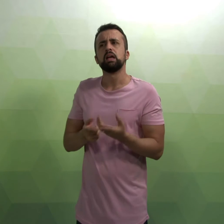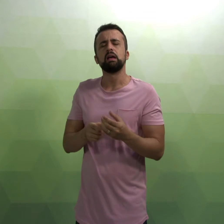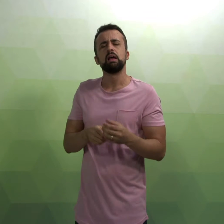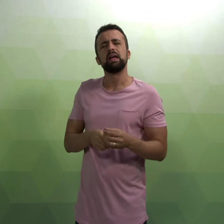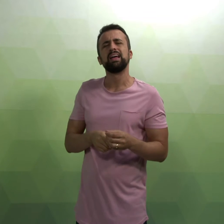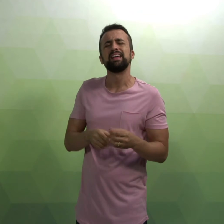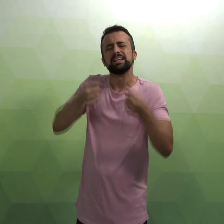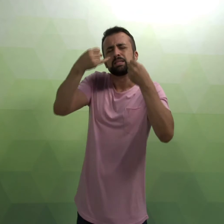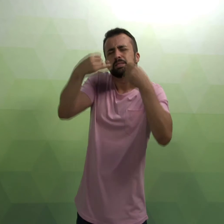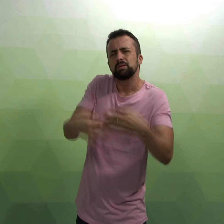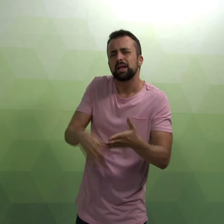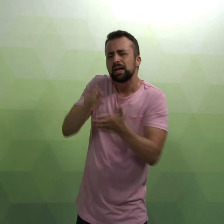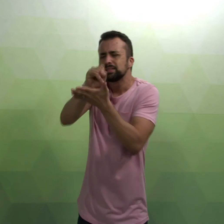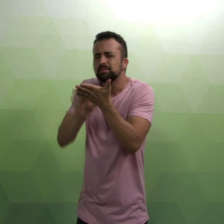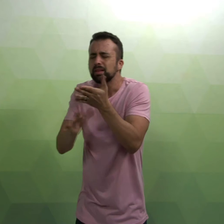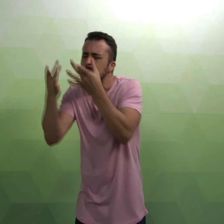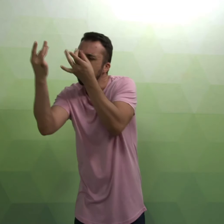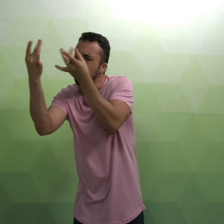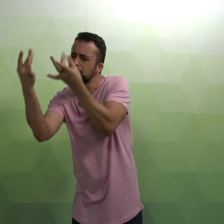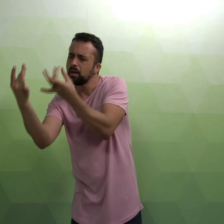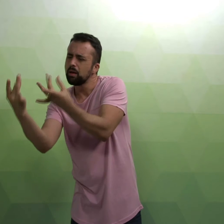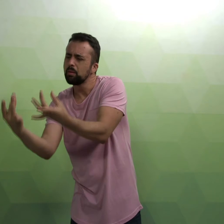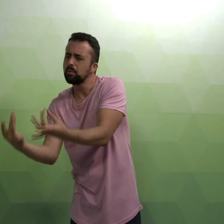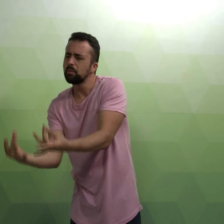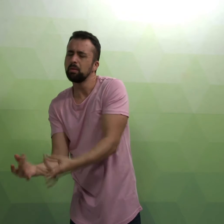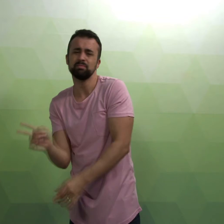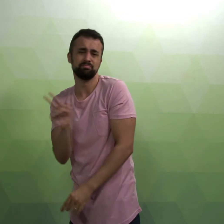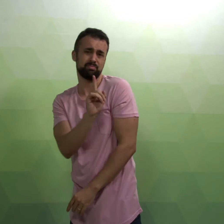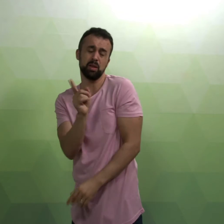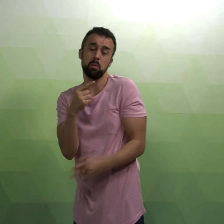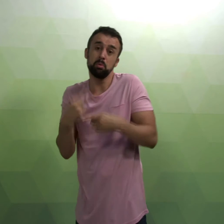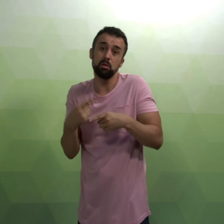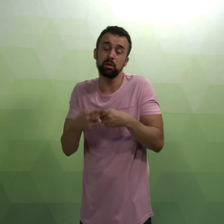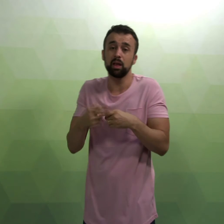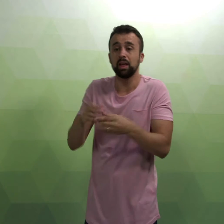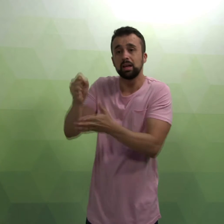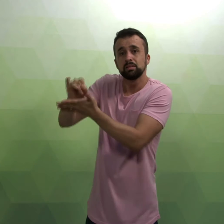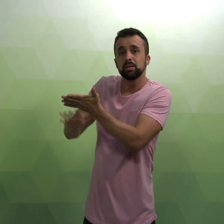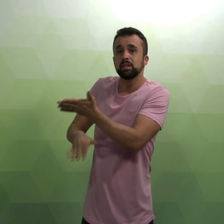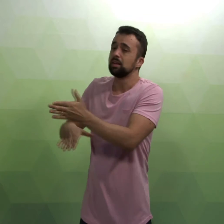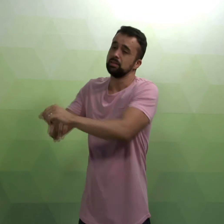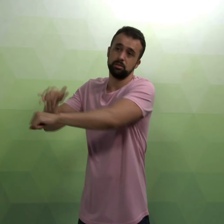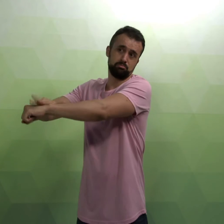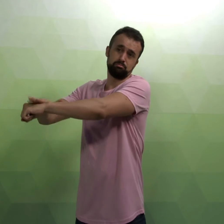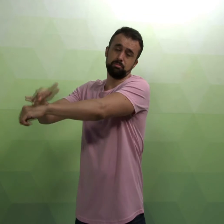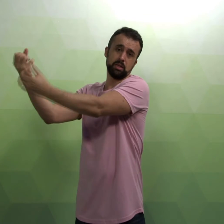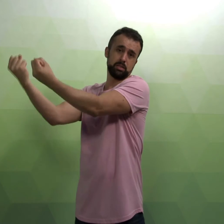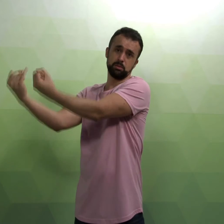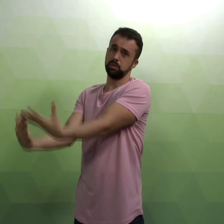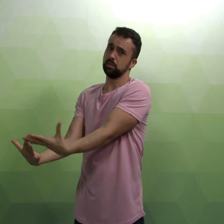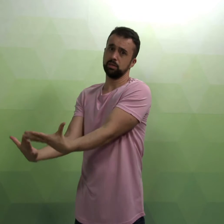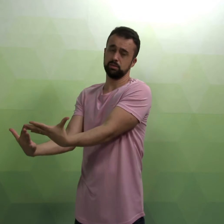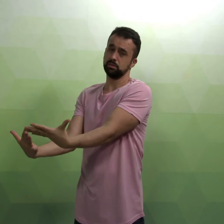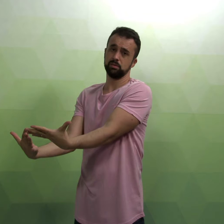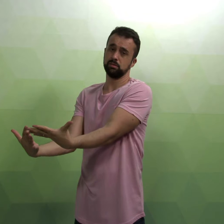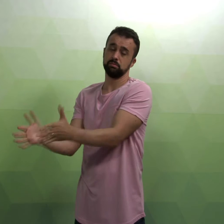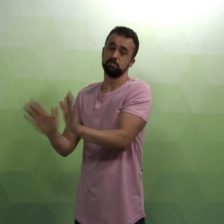Nosso objetivo aqui não será explicar cada uma dessas atividades, até porque elas